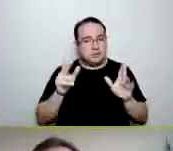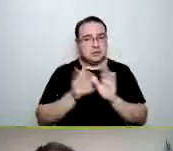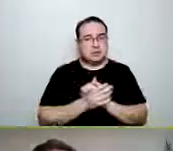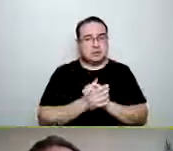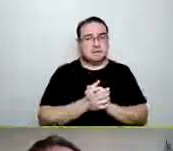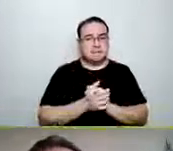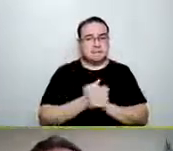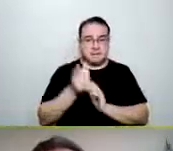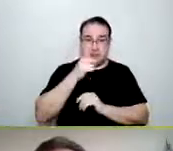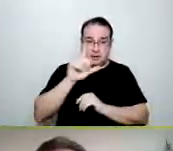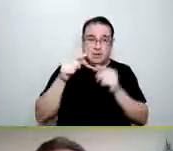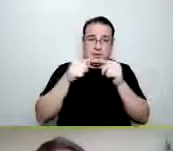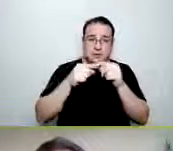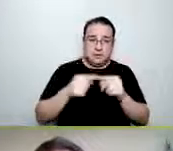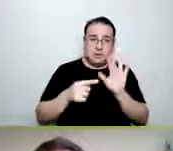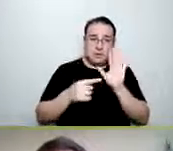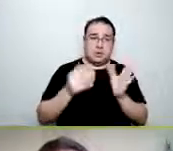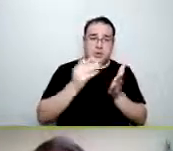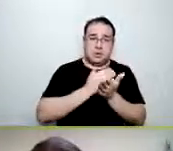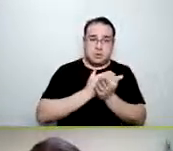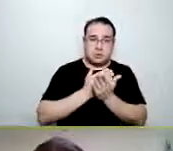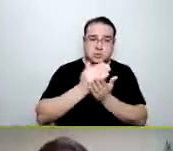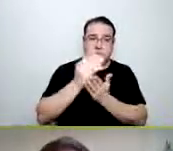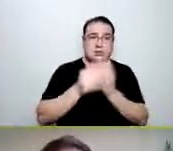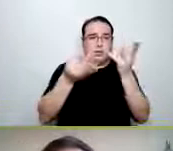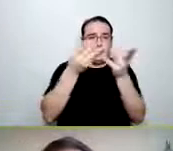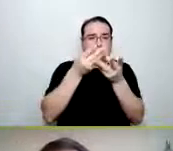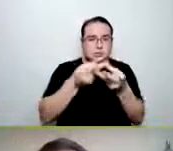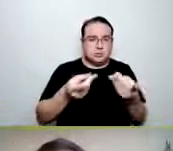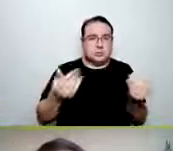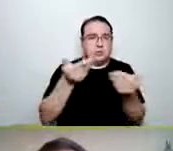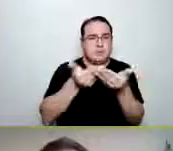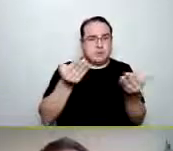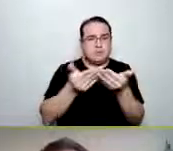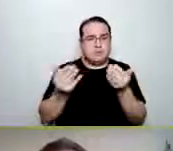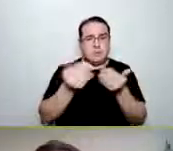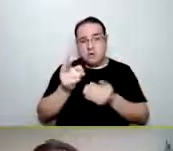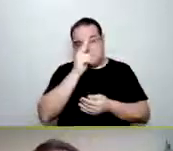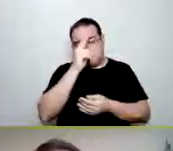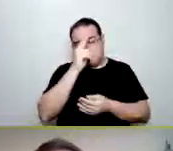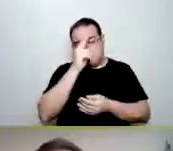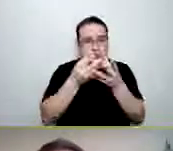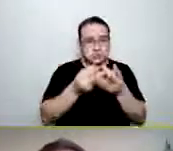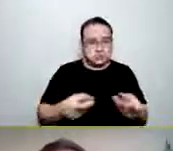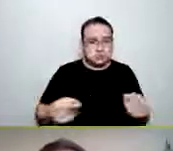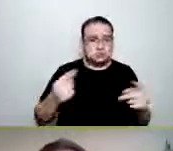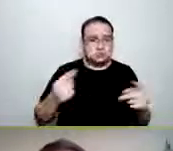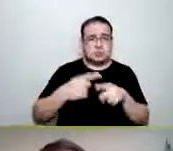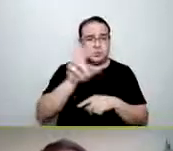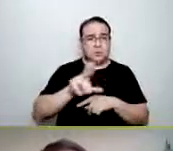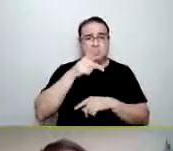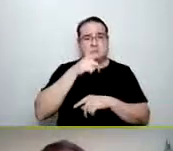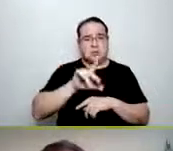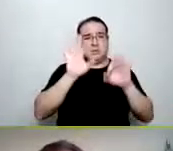e aí a língua começa a se dissolver, por assim dizer, entre os últimos falantes, que muitas vezes não usam a língua